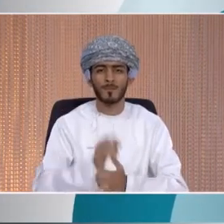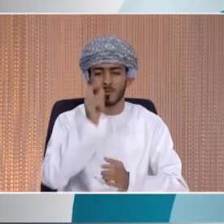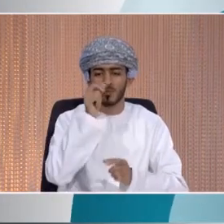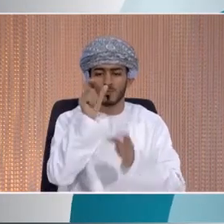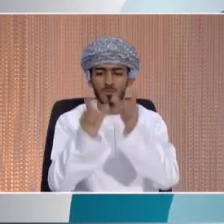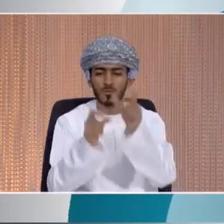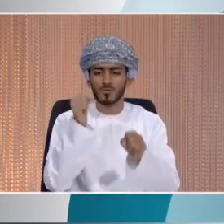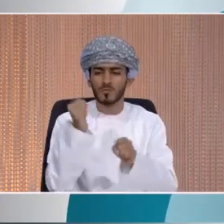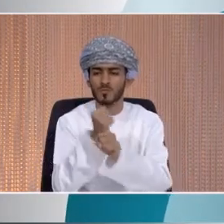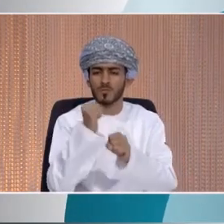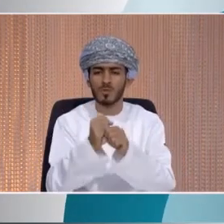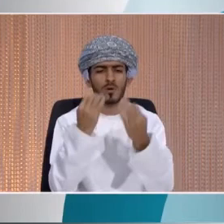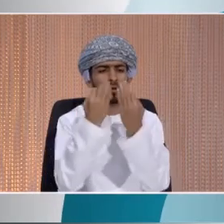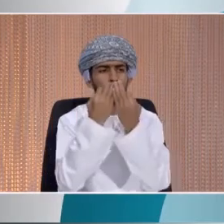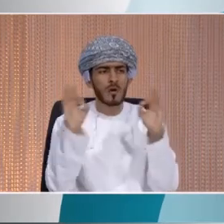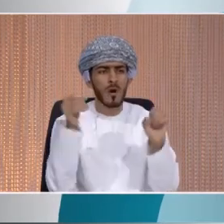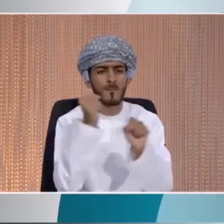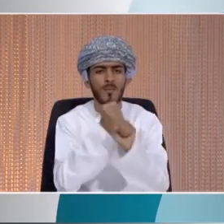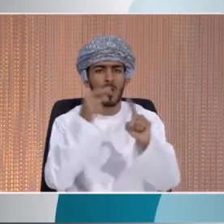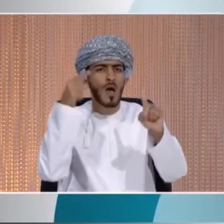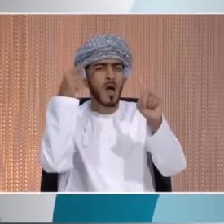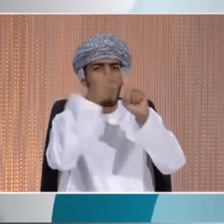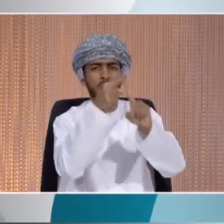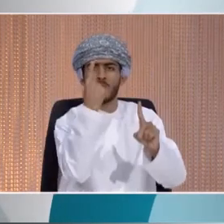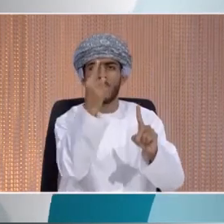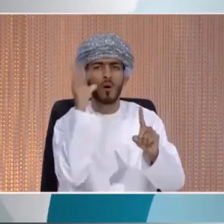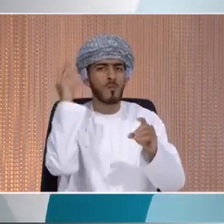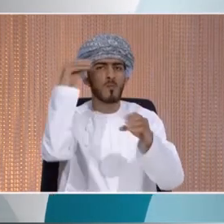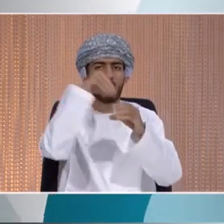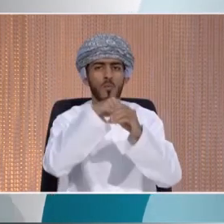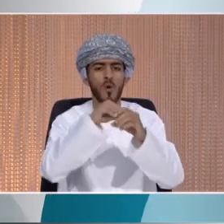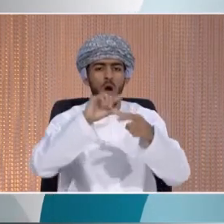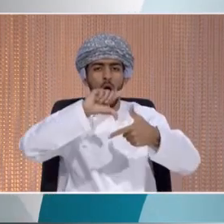من أجل الارتقاء بذوي الإعاقة بشكل خليجي